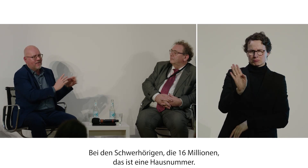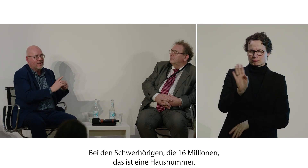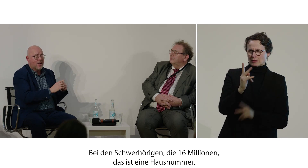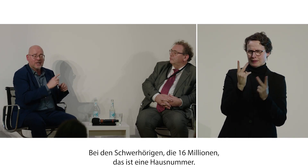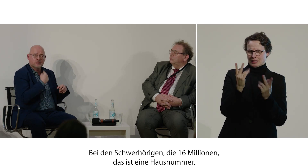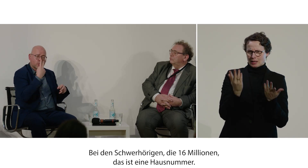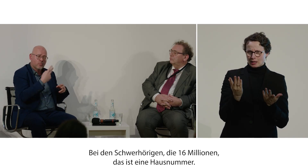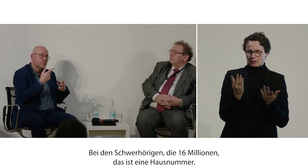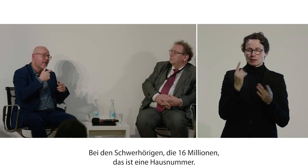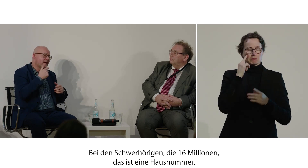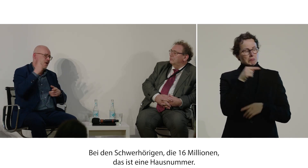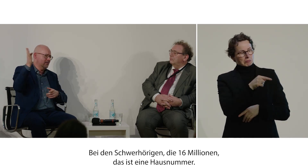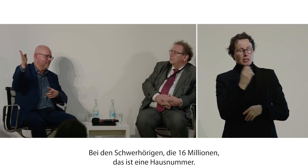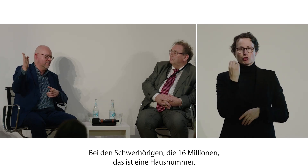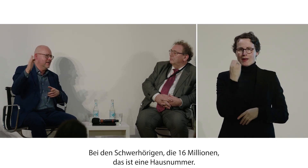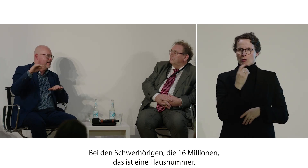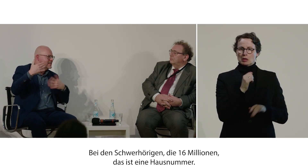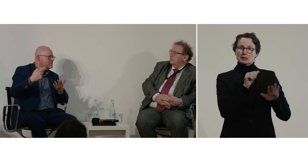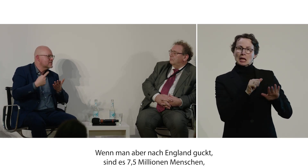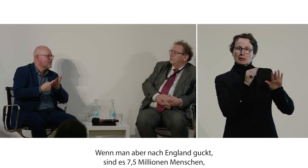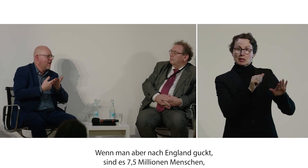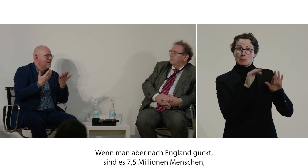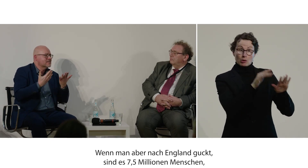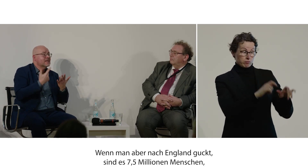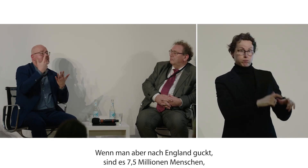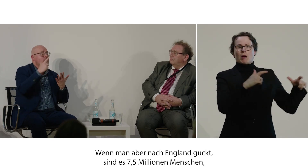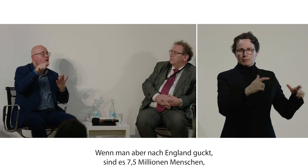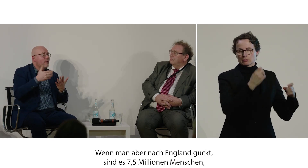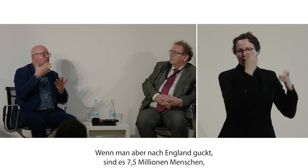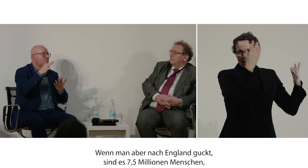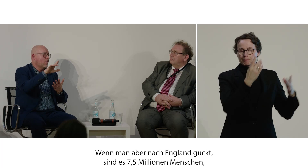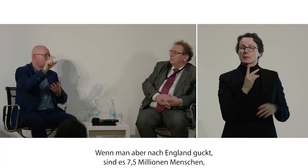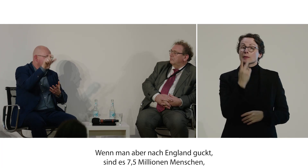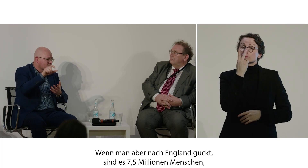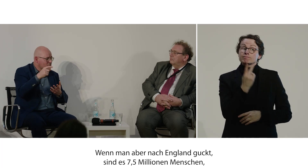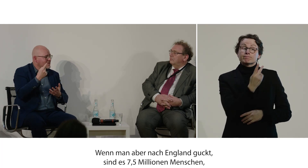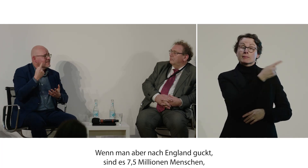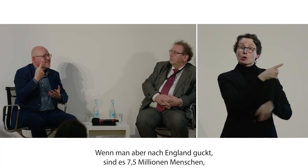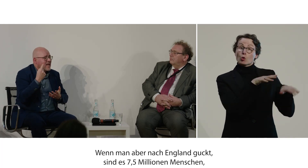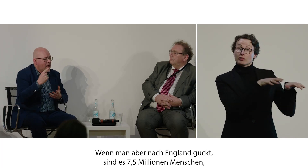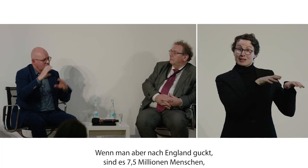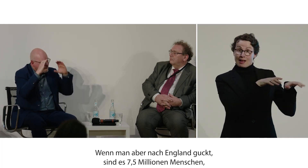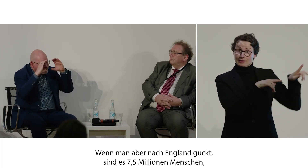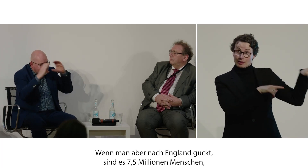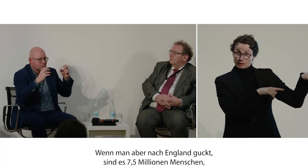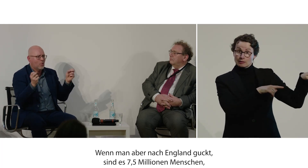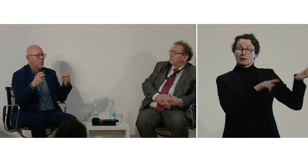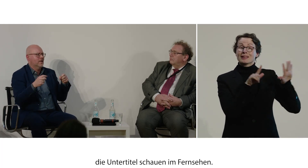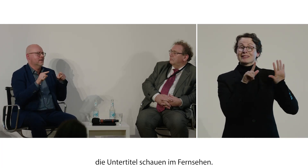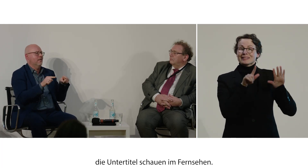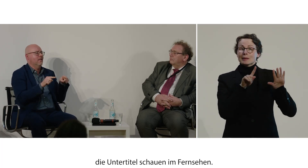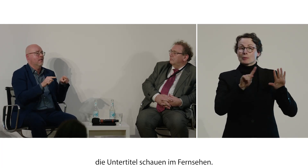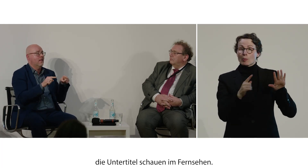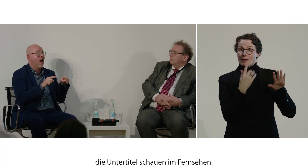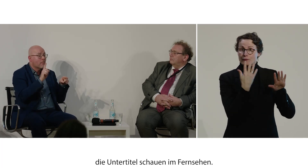Also ich denke, bei den Schwerhörigen die 60 Millionen, das ist schon eine Hausnummer. Wenn man aber nach England guckt, dann sind es 7,5 Millionen Menschen, die